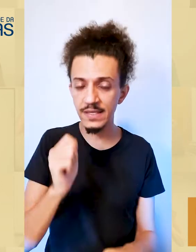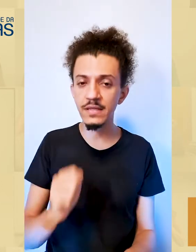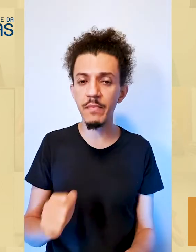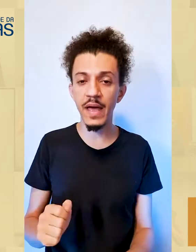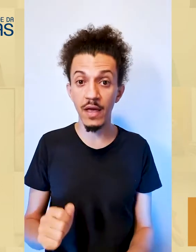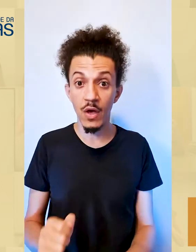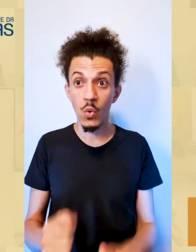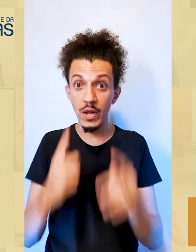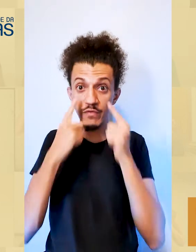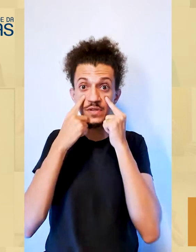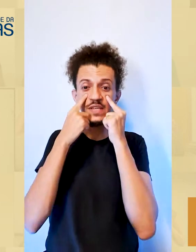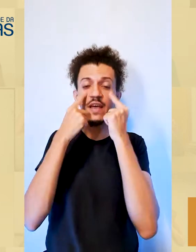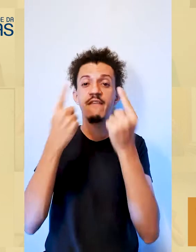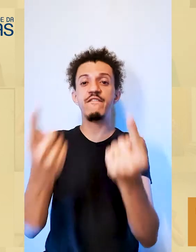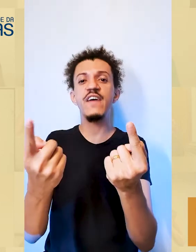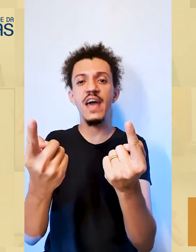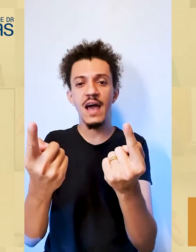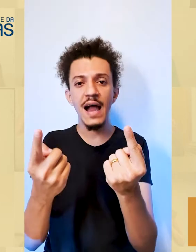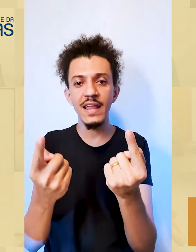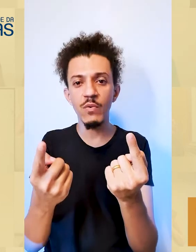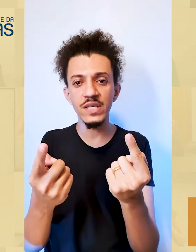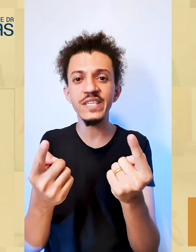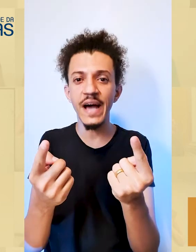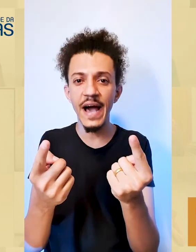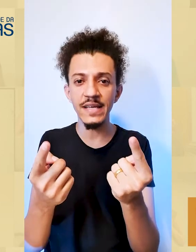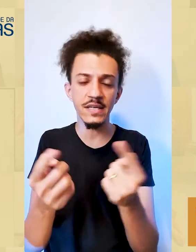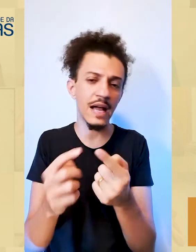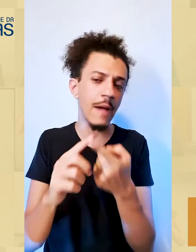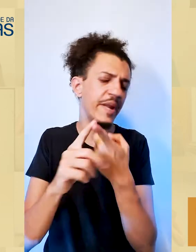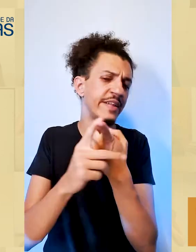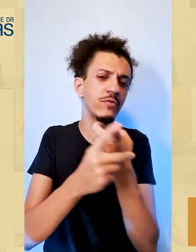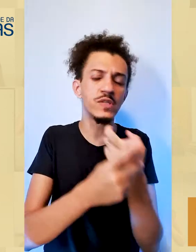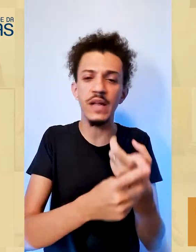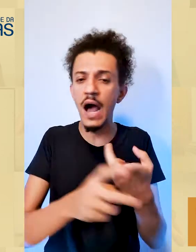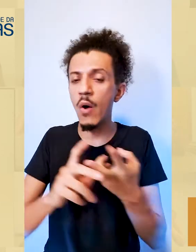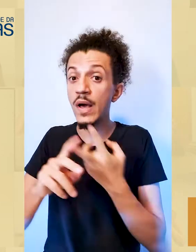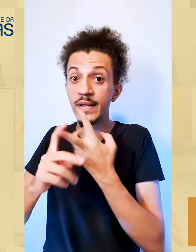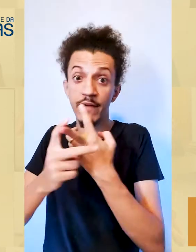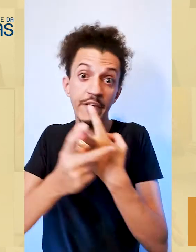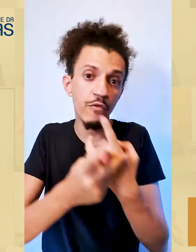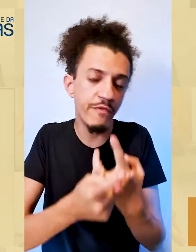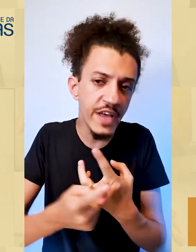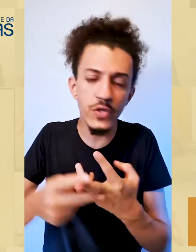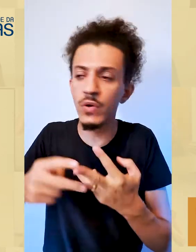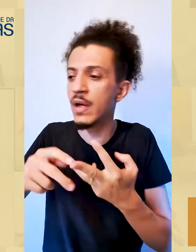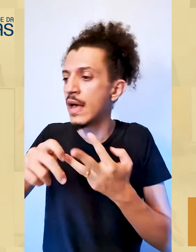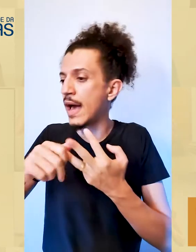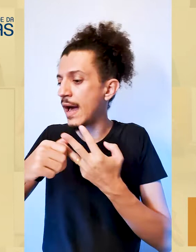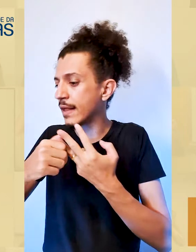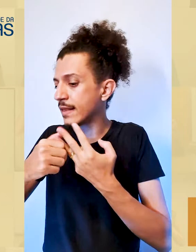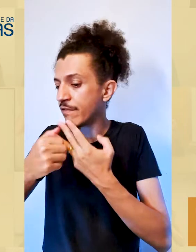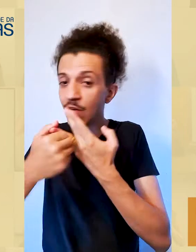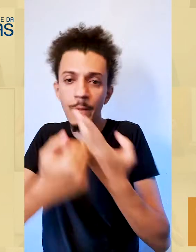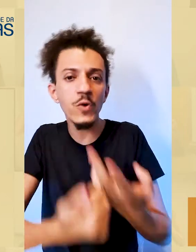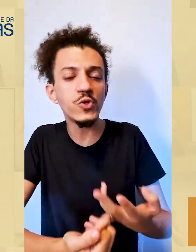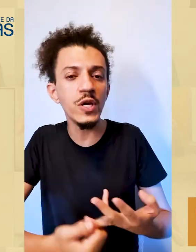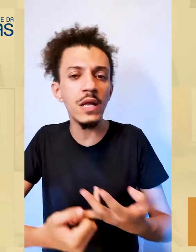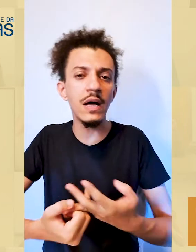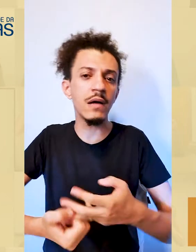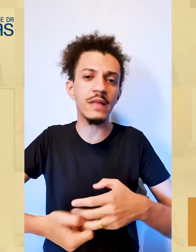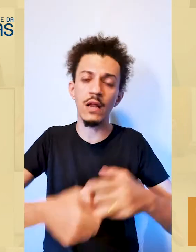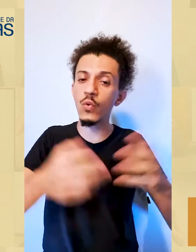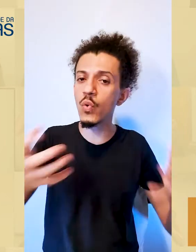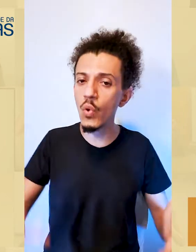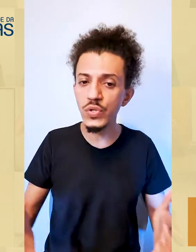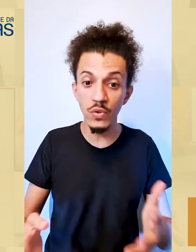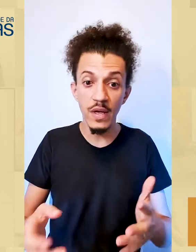Assim também, quando você vê a língua de sinais, você está lá aprendendo um sinal, está vendo um vídeo, está vendo uma apostila,